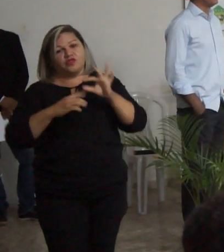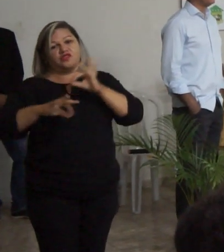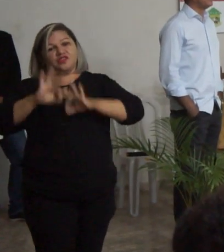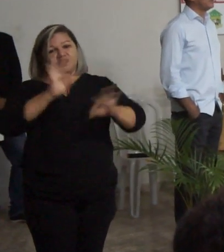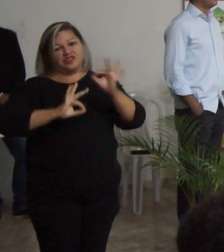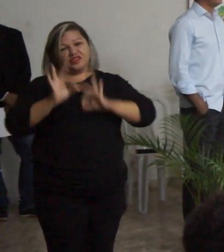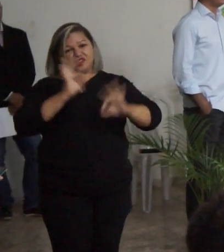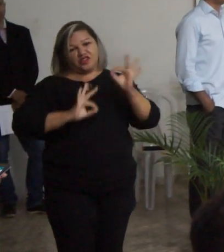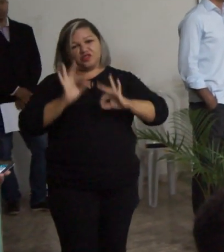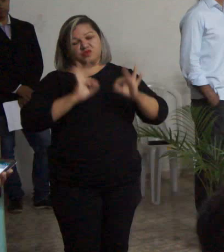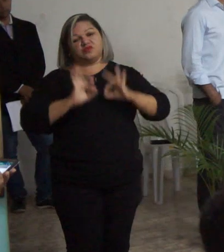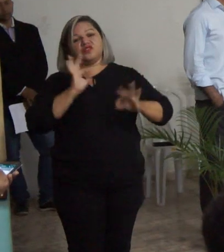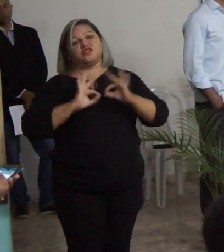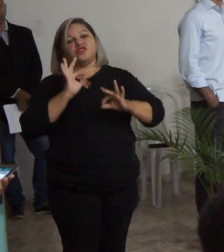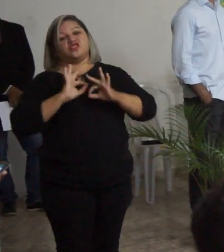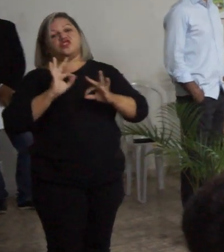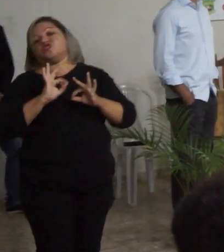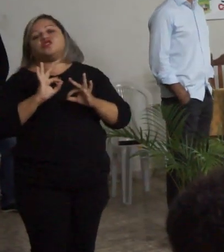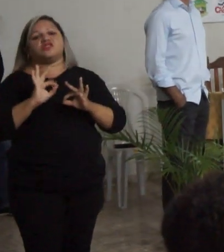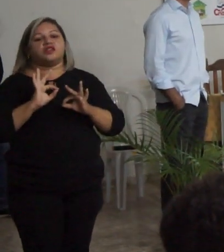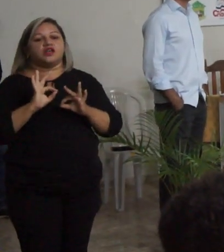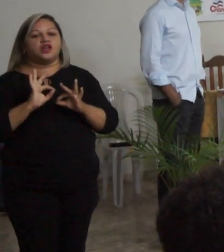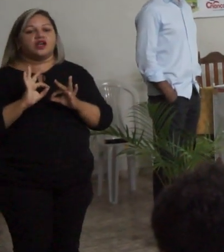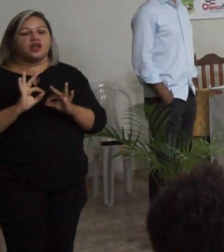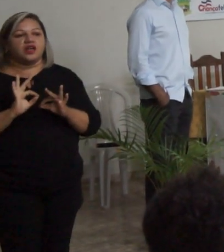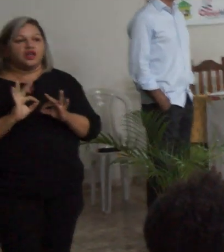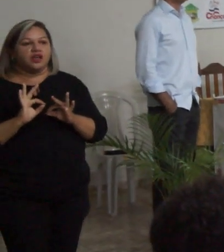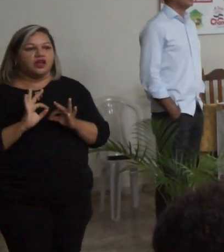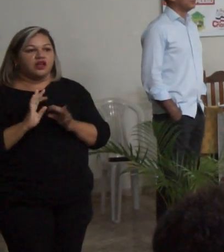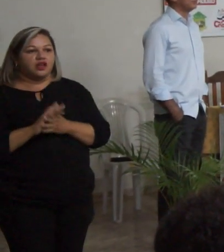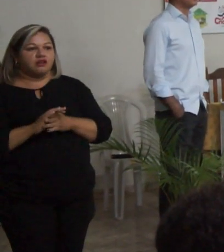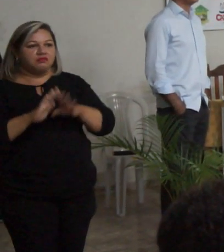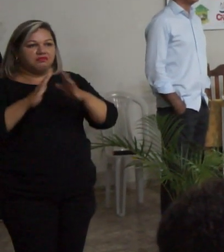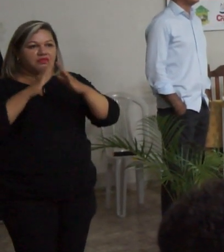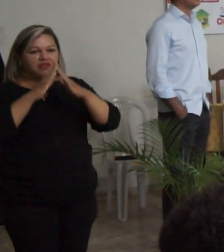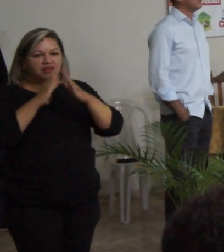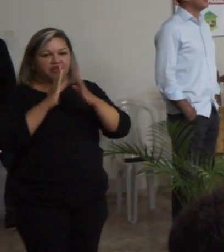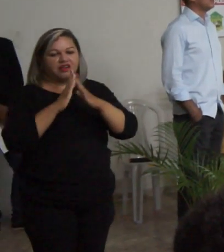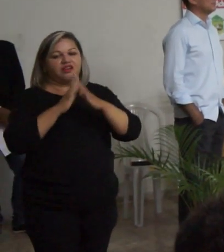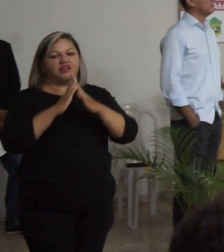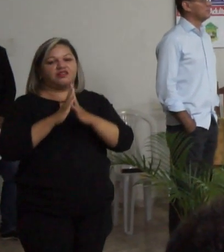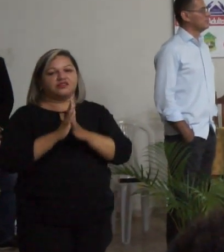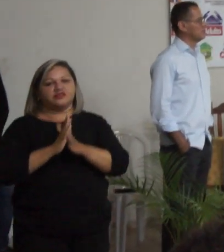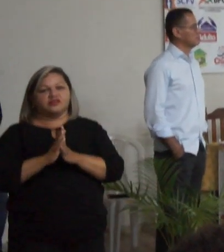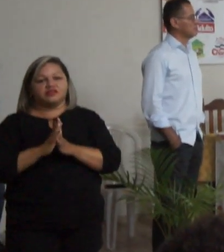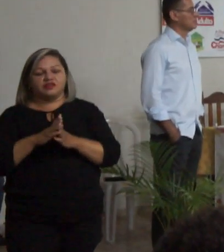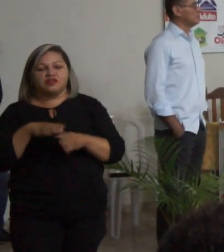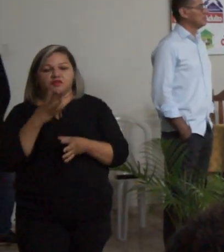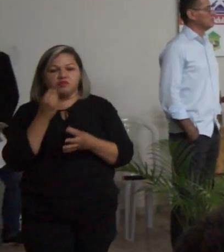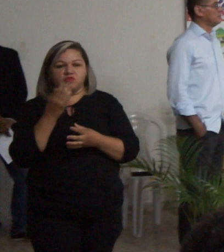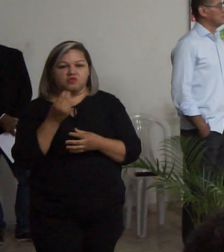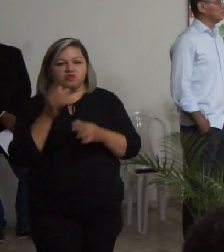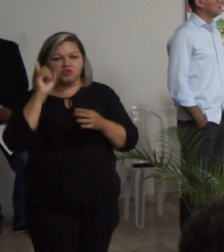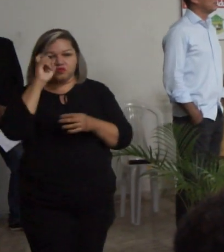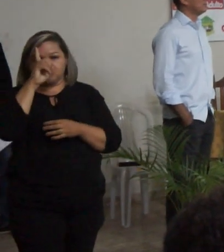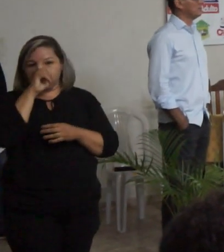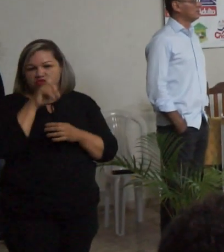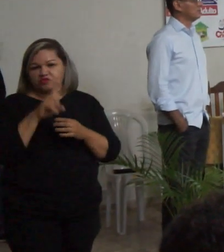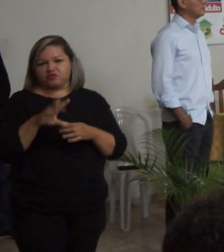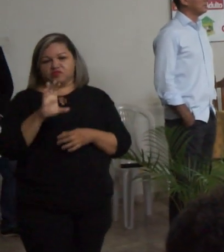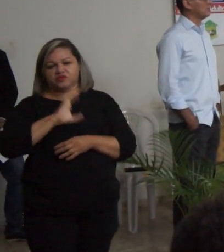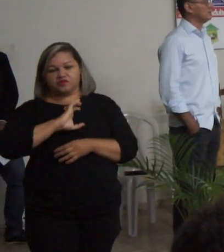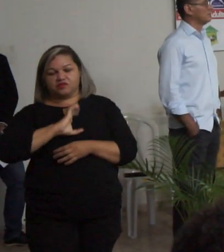difícil administrar uma casa com 2, 3 cômodos, imagine uma casa do tamanho de Caxias. É muito difícil. Se vocês não